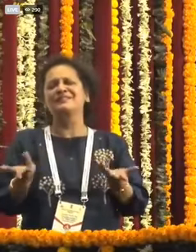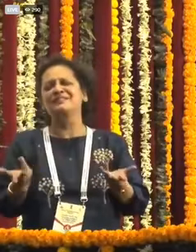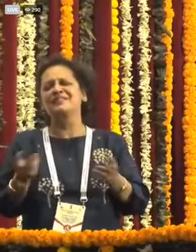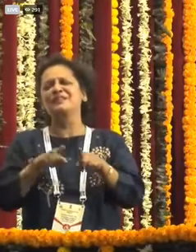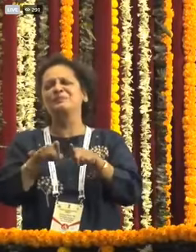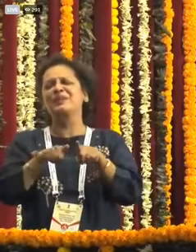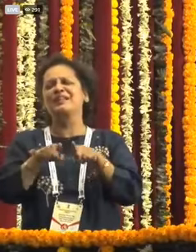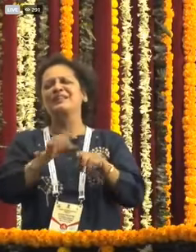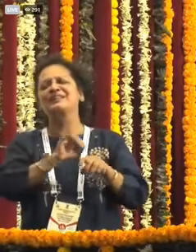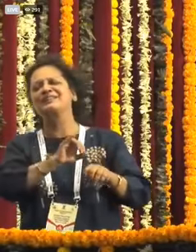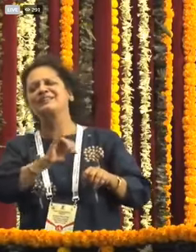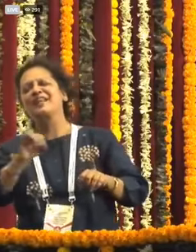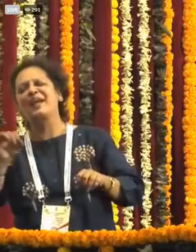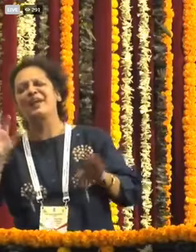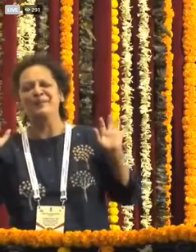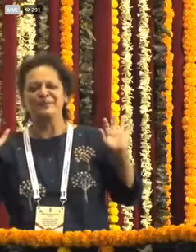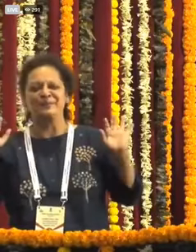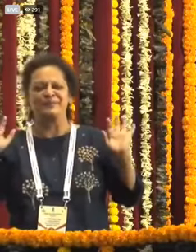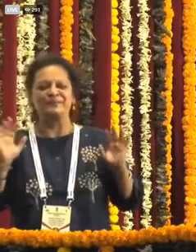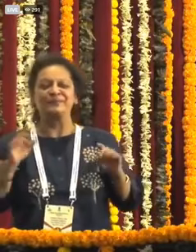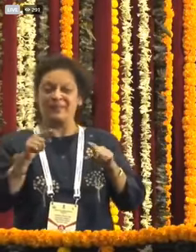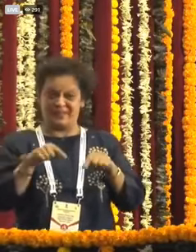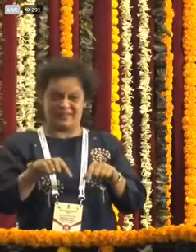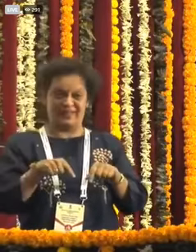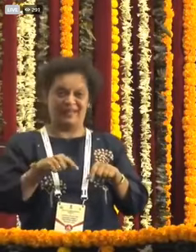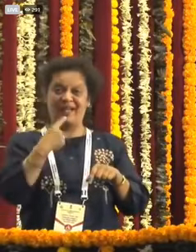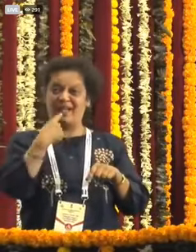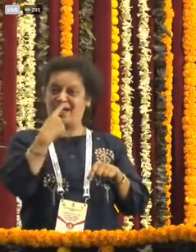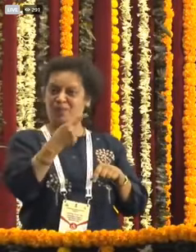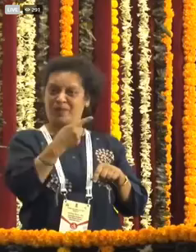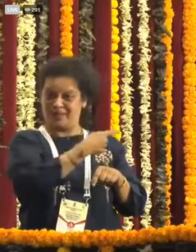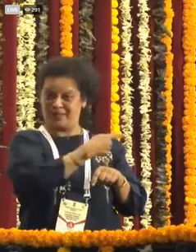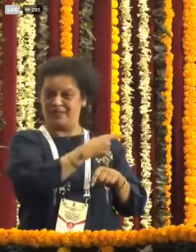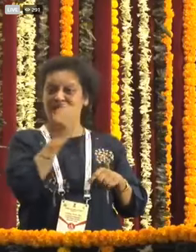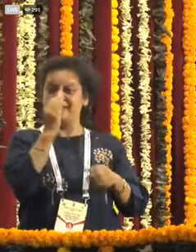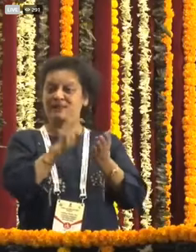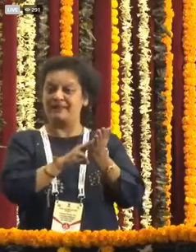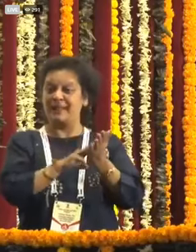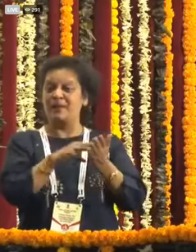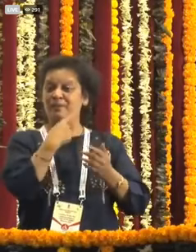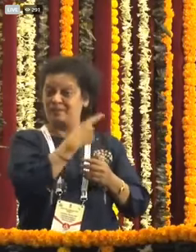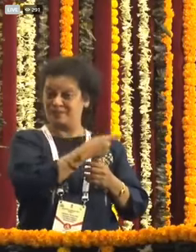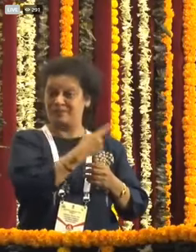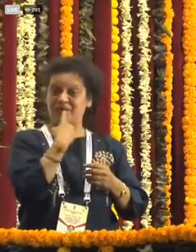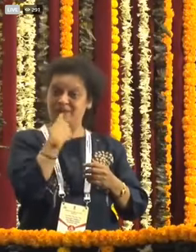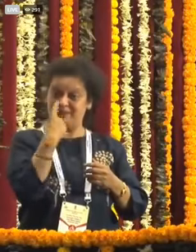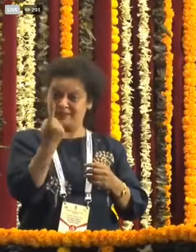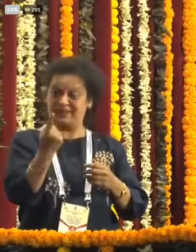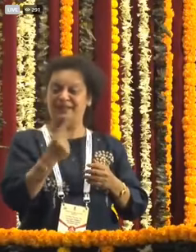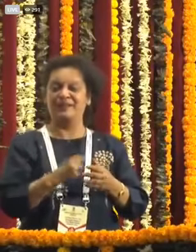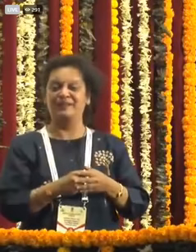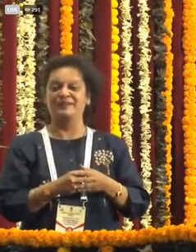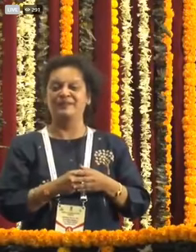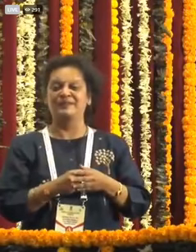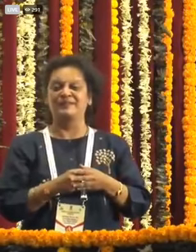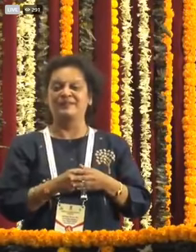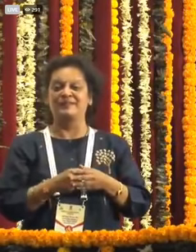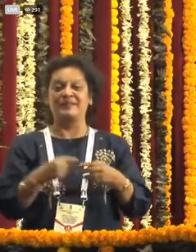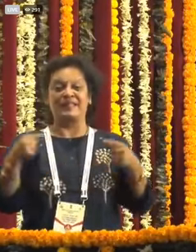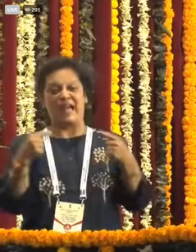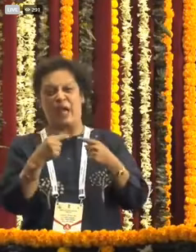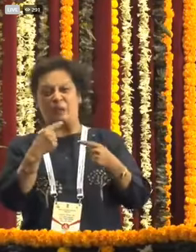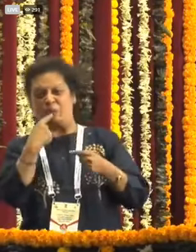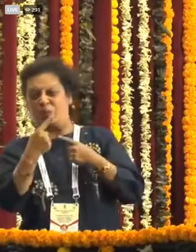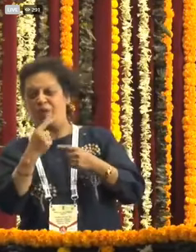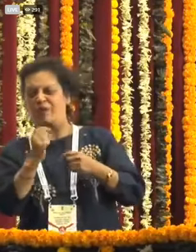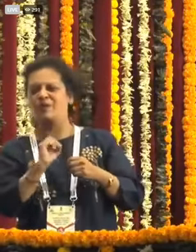लागली आहे। परंतु खऱ्या अर्थाने या आरोपांना मी मुख्यमंत्री म्हणून मी सांगितलंय आरोपांना उत्तर न